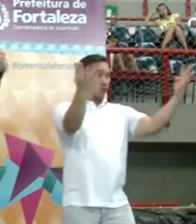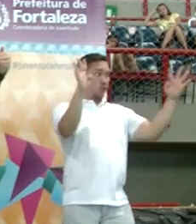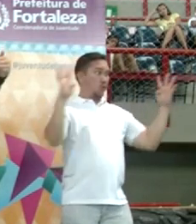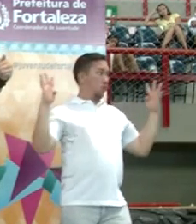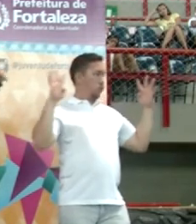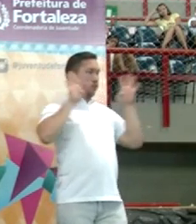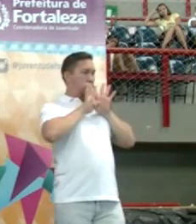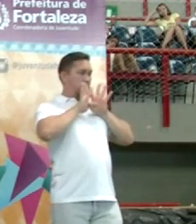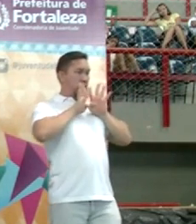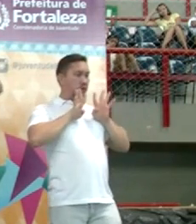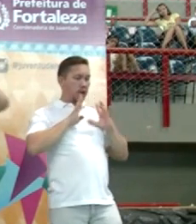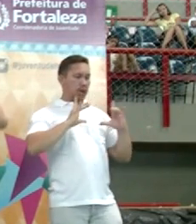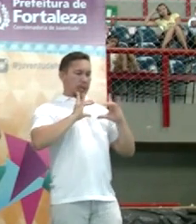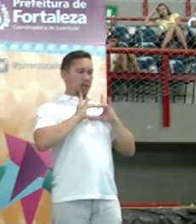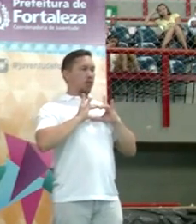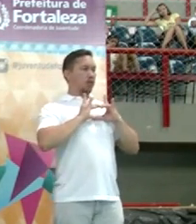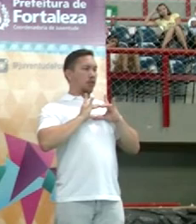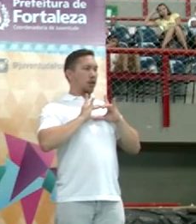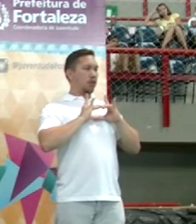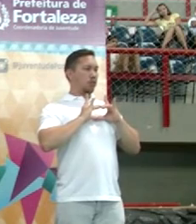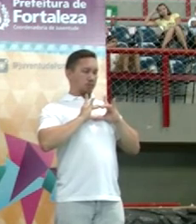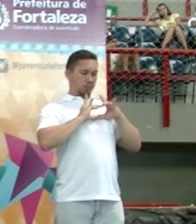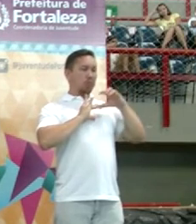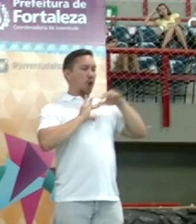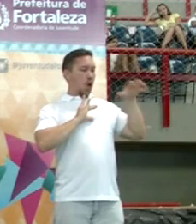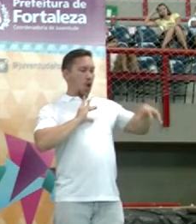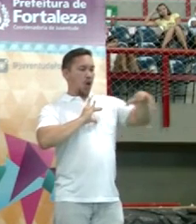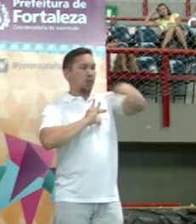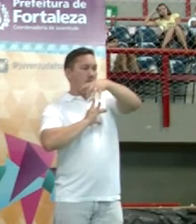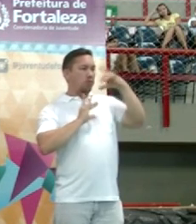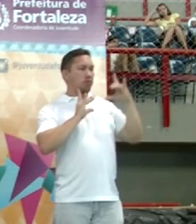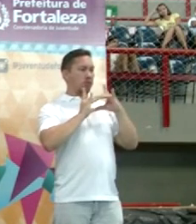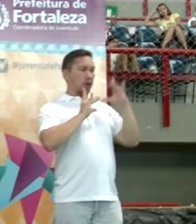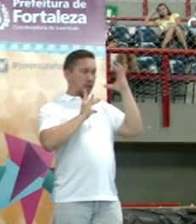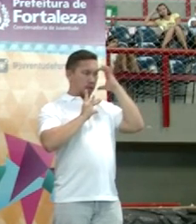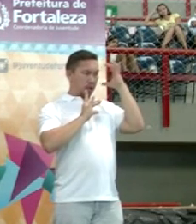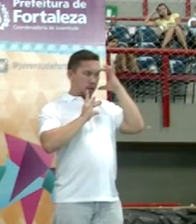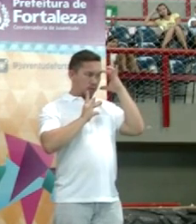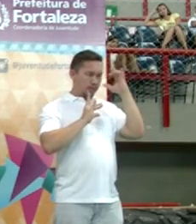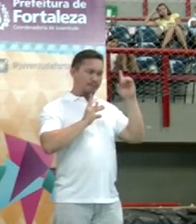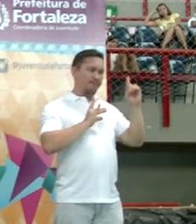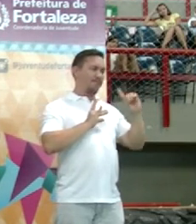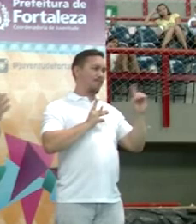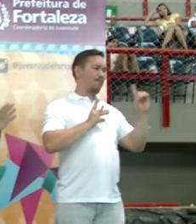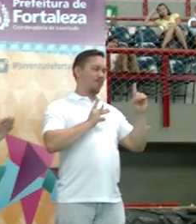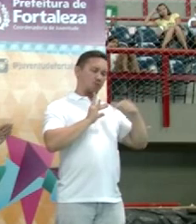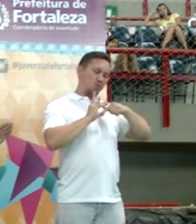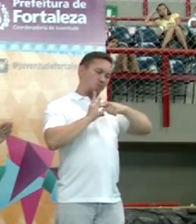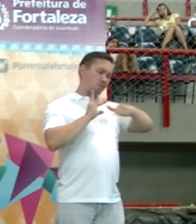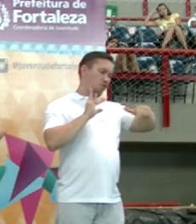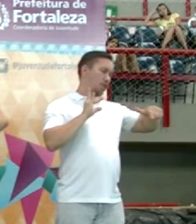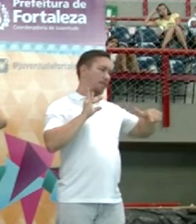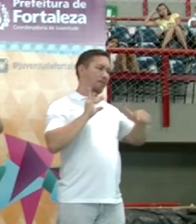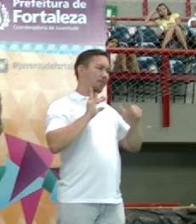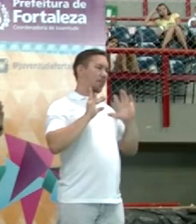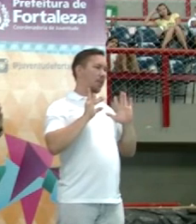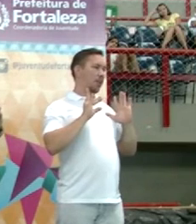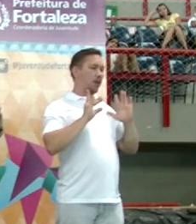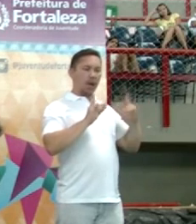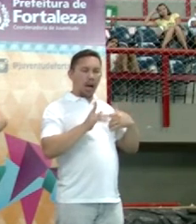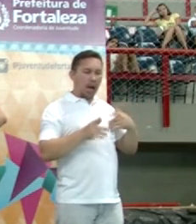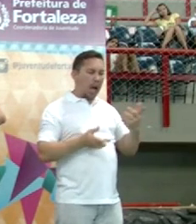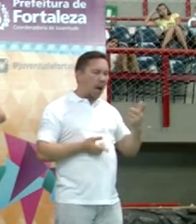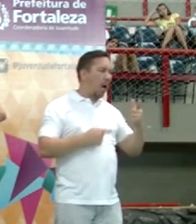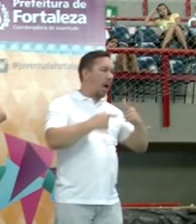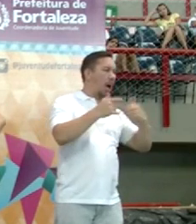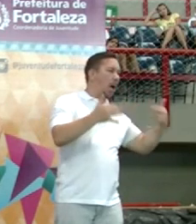pedra ele mora todo protegido. O castelo é luxuoso? Não, tem nada dentro praticamente. Quase não tem